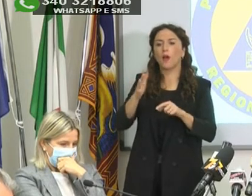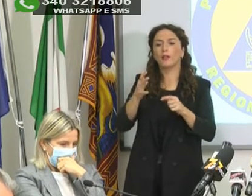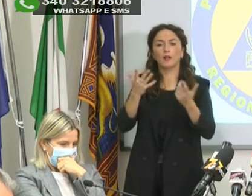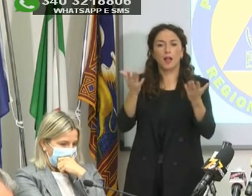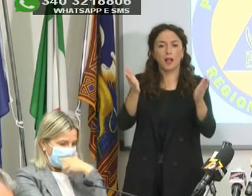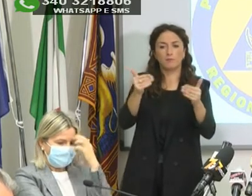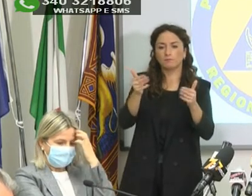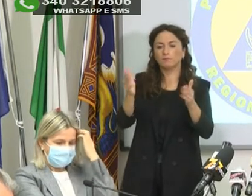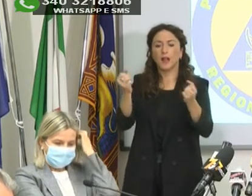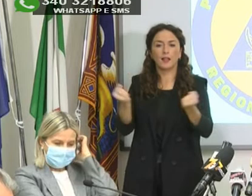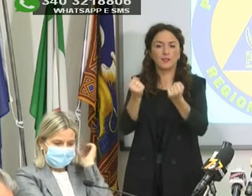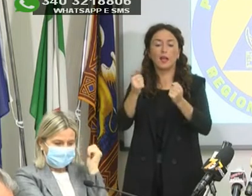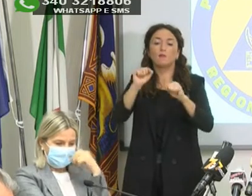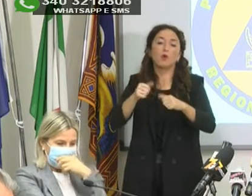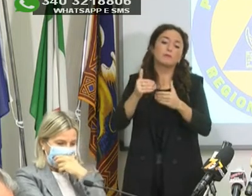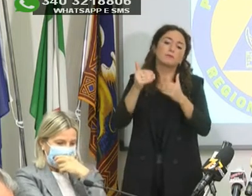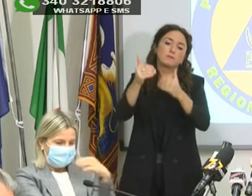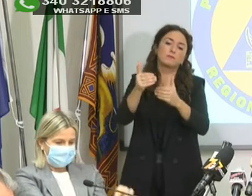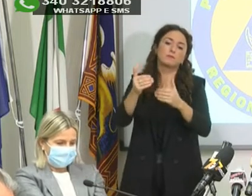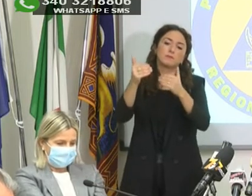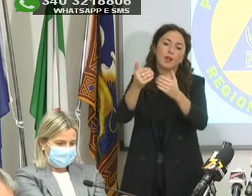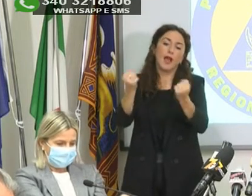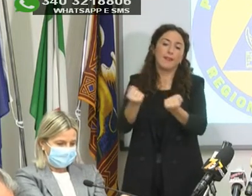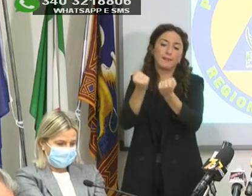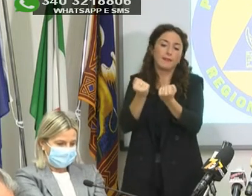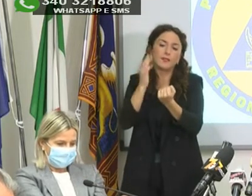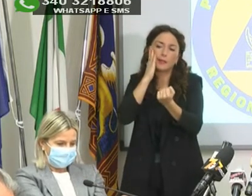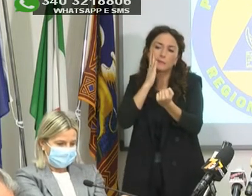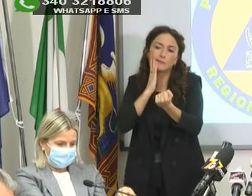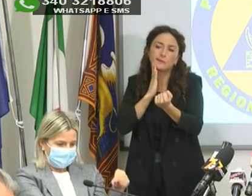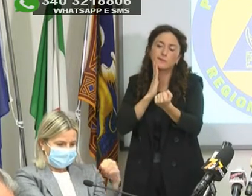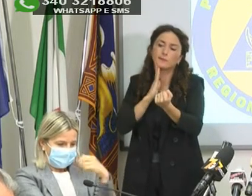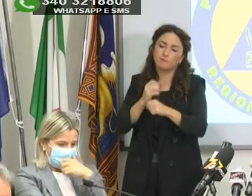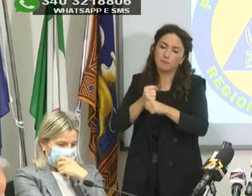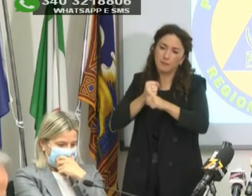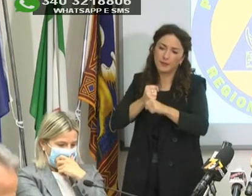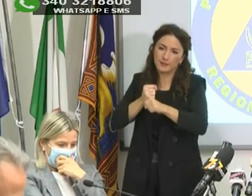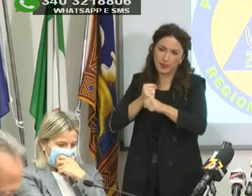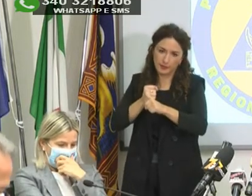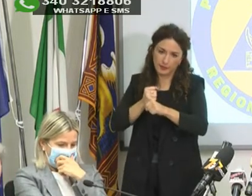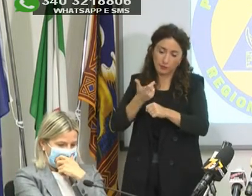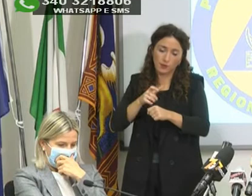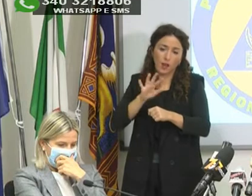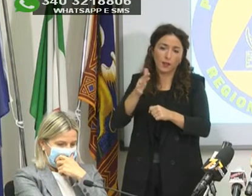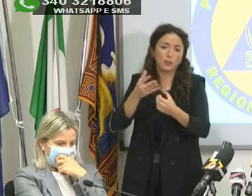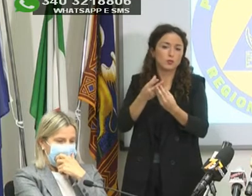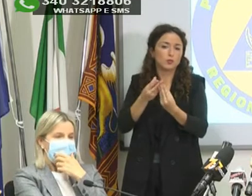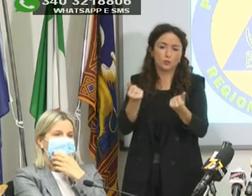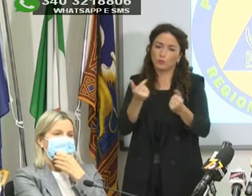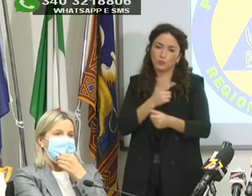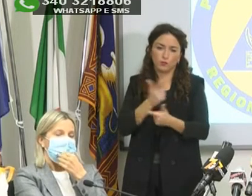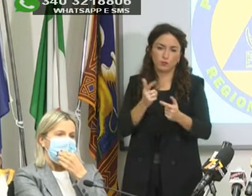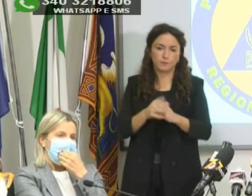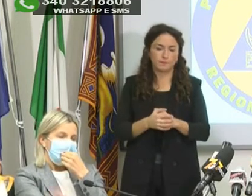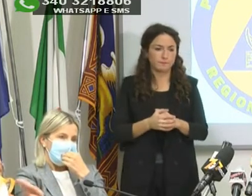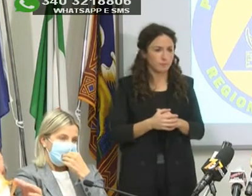elezione, programmabili, procrastinabili, chiederemo il sacrificio di avere pazientare un attimo, perché noi altre soluzioni non abbiamo.